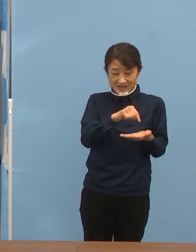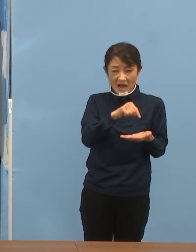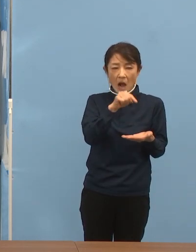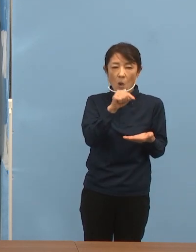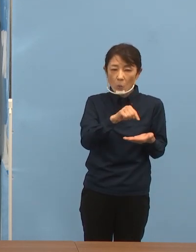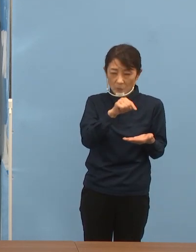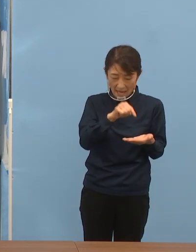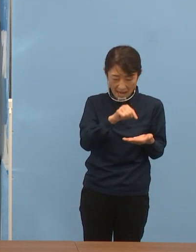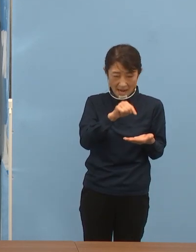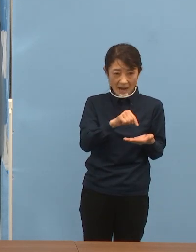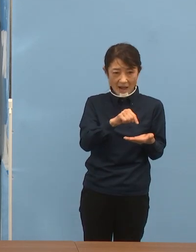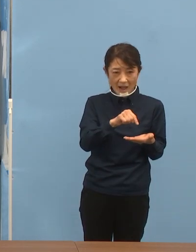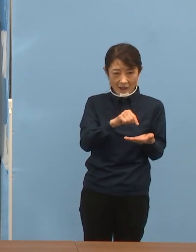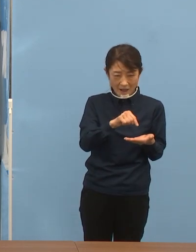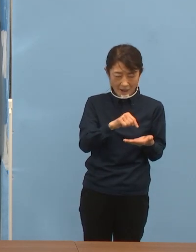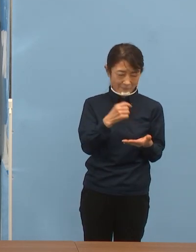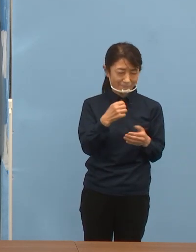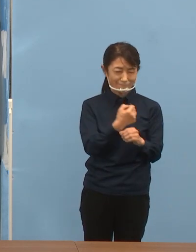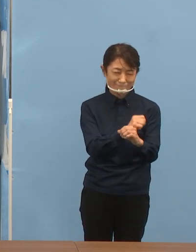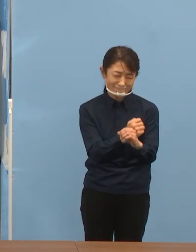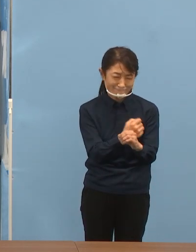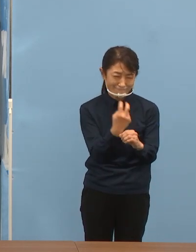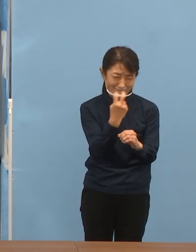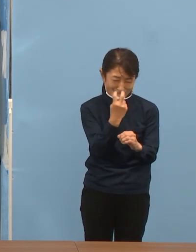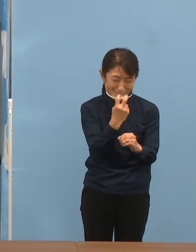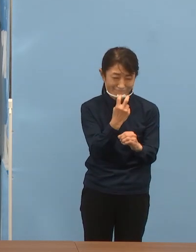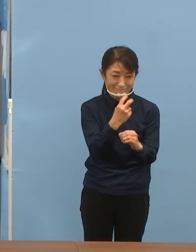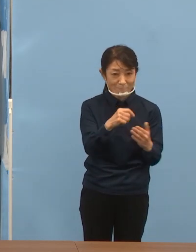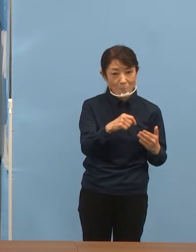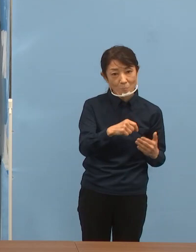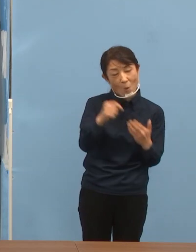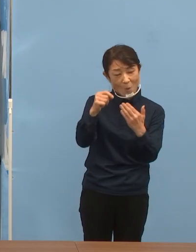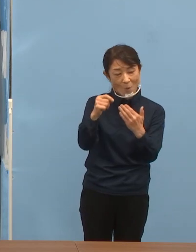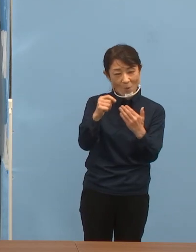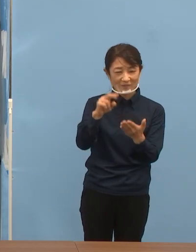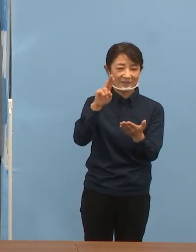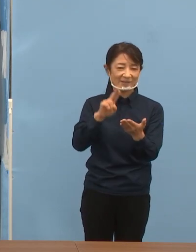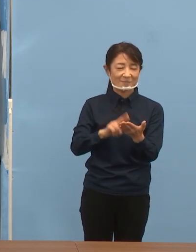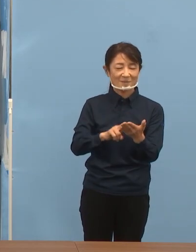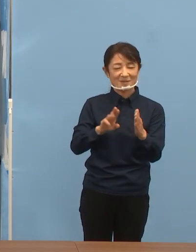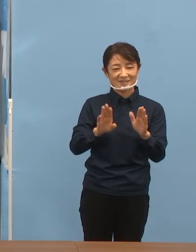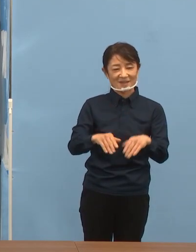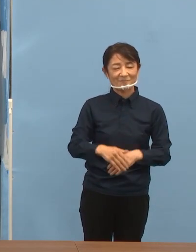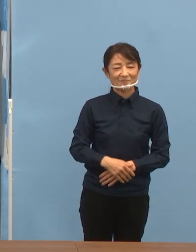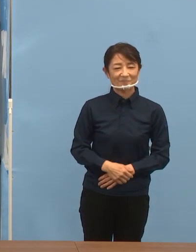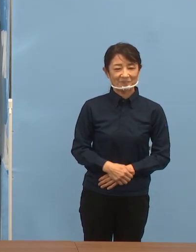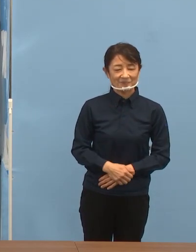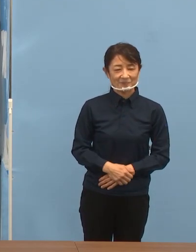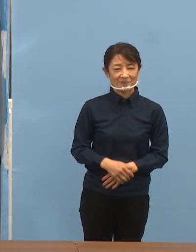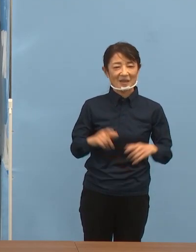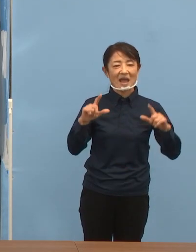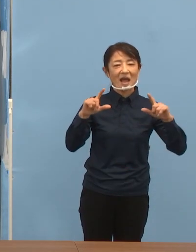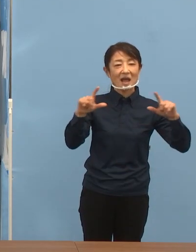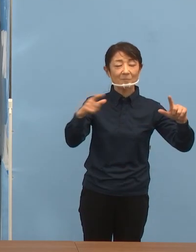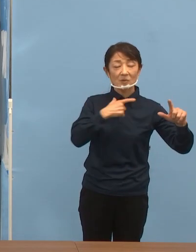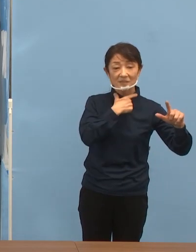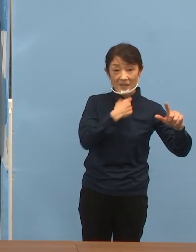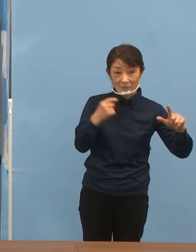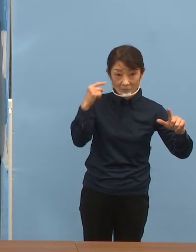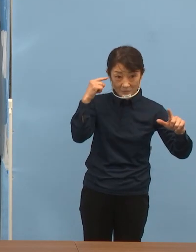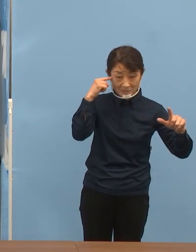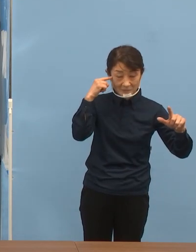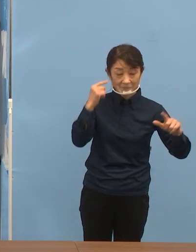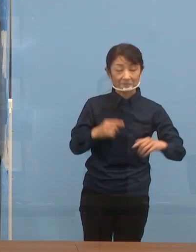中から選考を重ねてまいりましたが、ようやくその名前が決定しましたので、ここで発表させていただきたいと思います